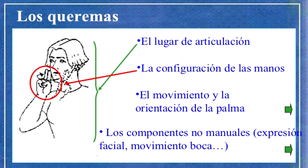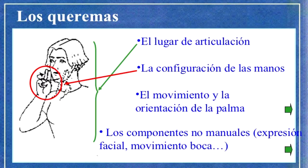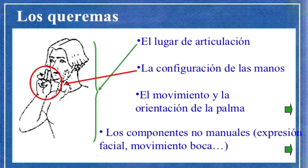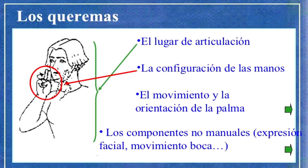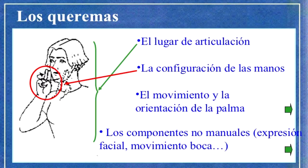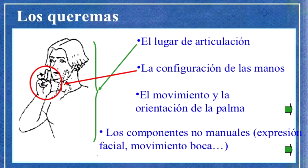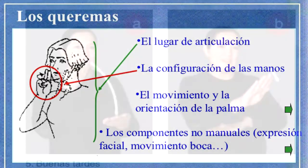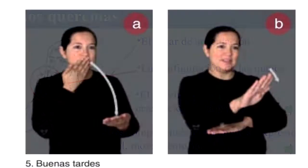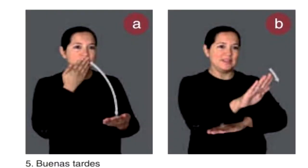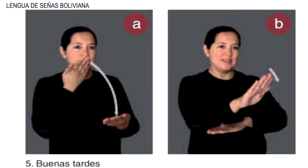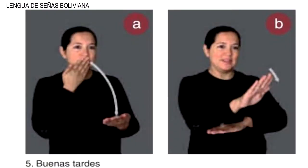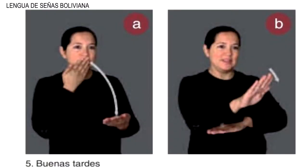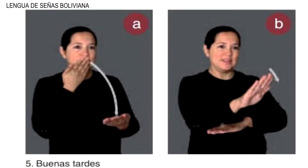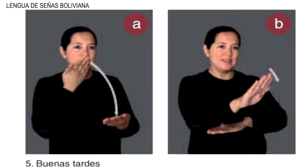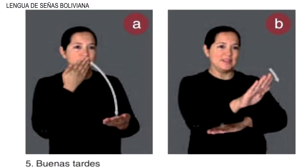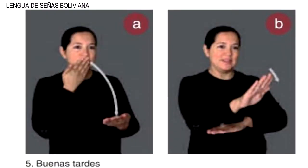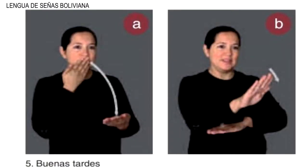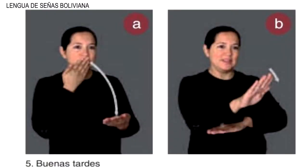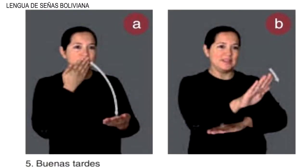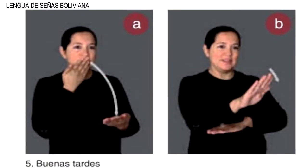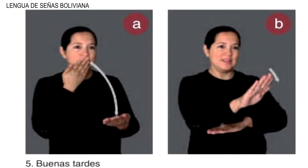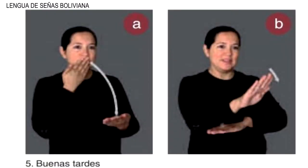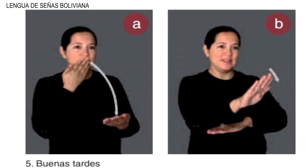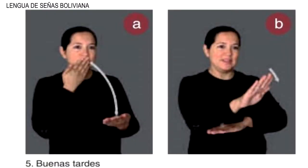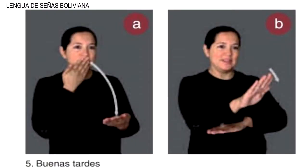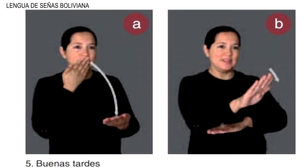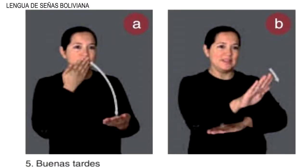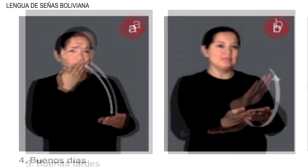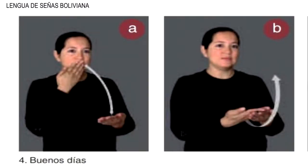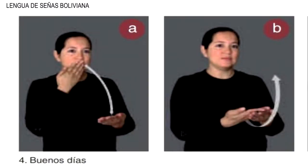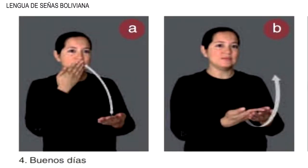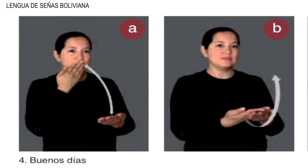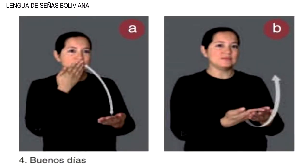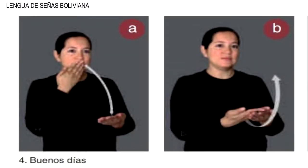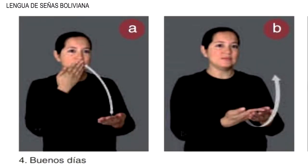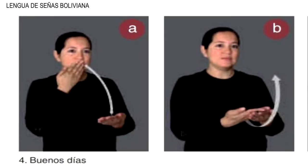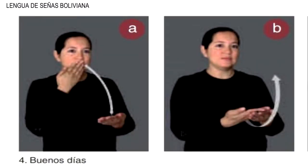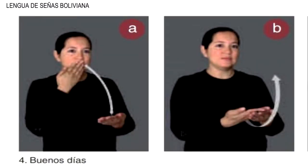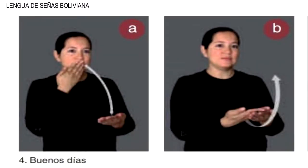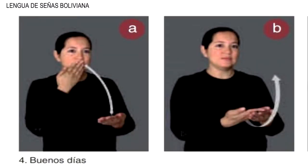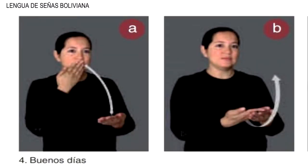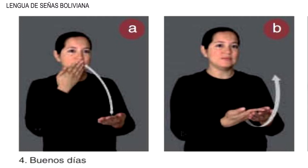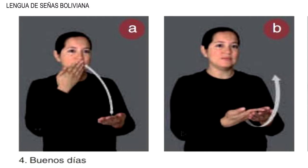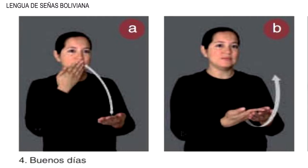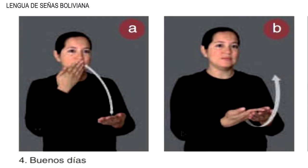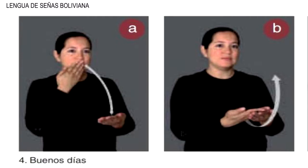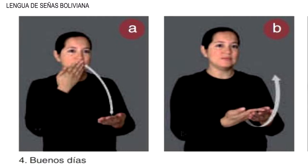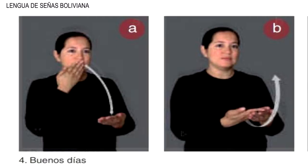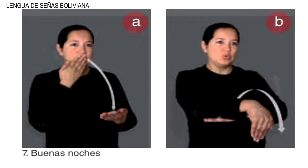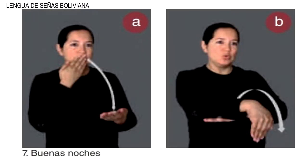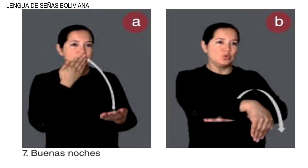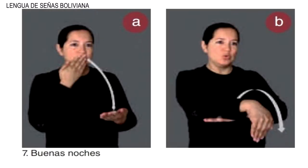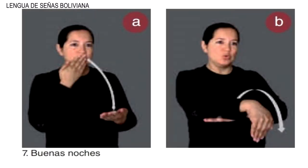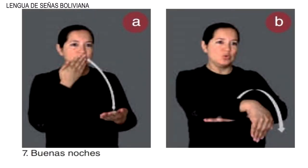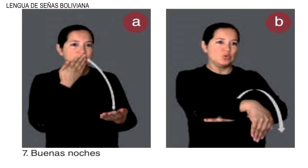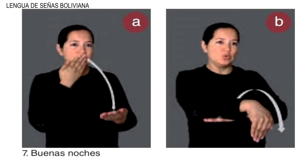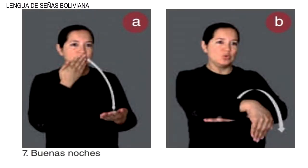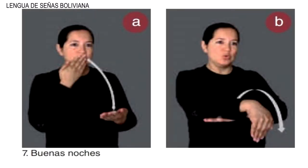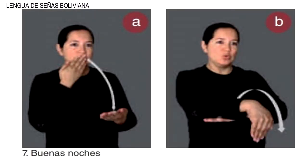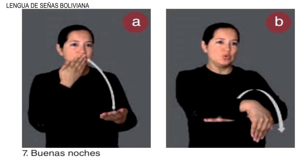formacionales. Estos se combinarán entre sí, a su vez para formar las frases signadas. Estos parámetros formacionales se